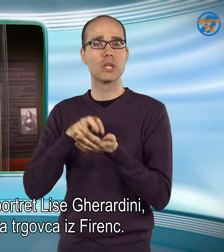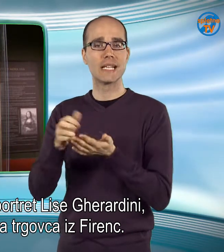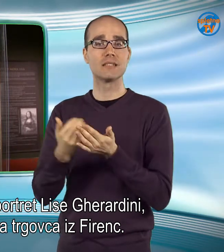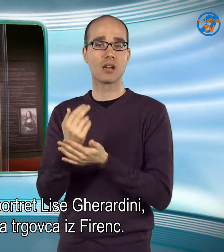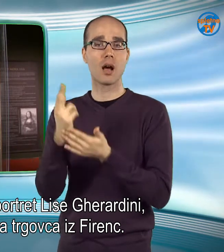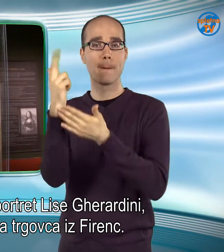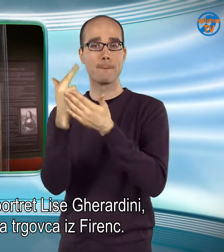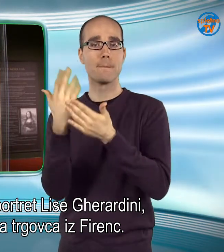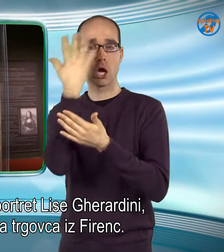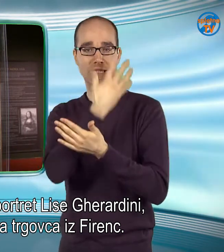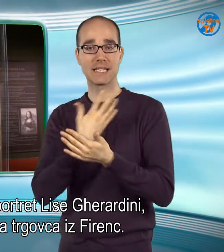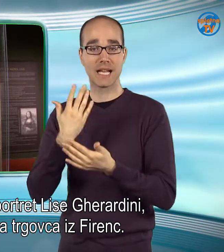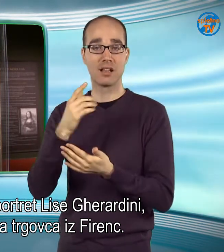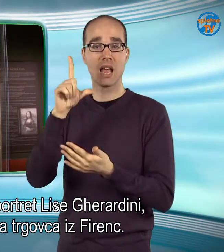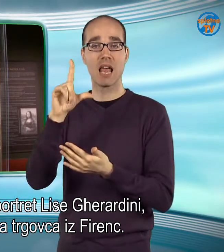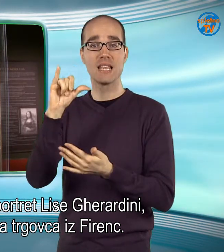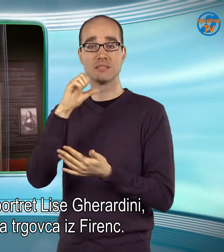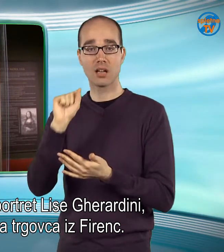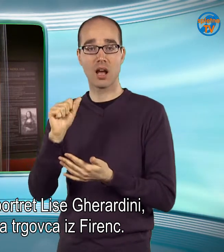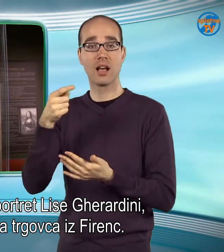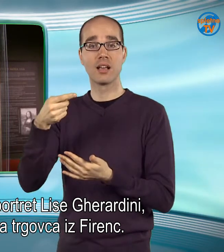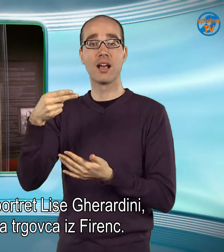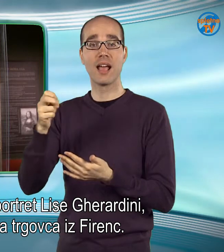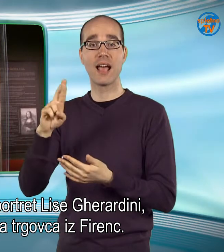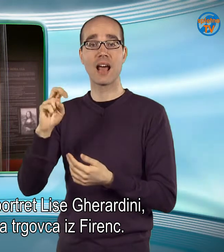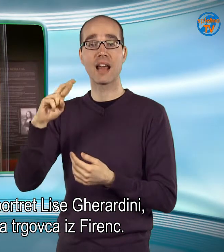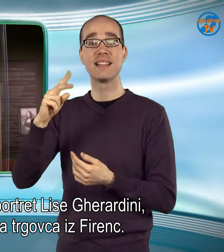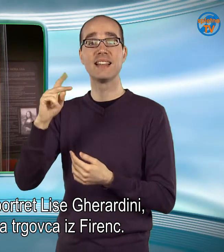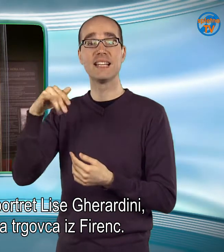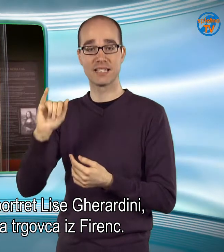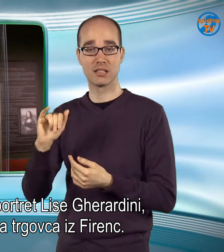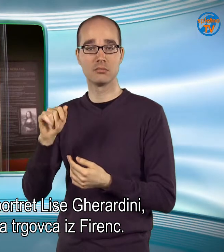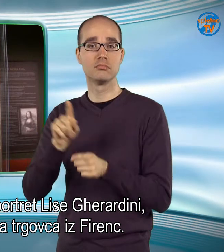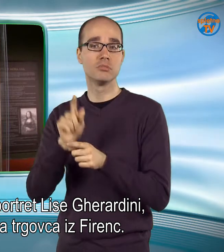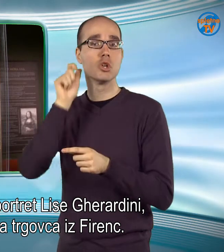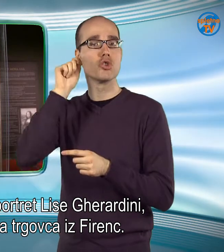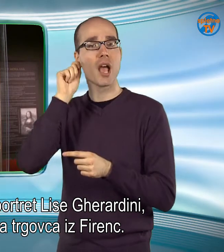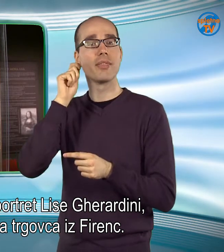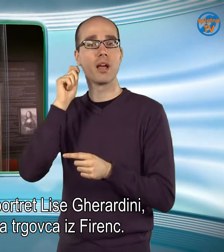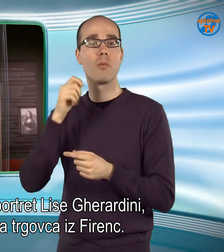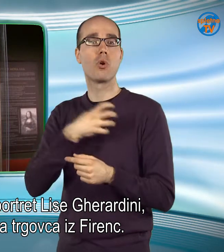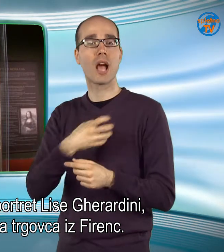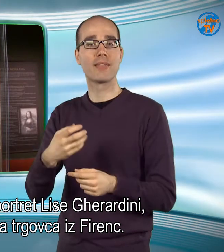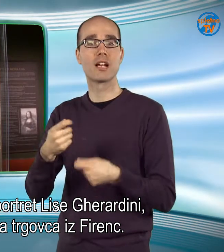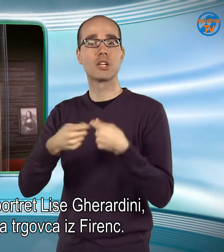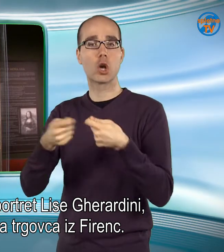Verjetno gre za portret Lise Gherardini, žene bogatega trgovca iz Firenc.